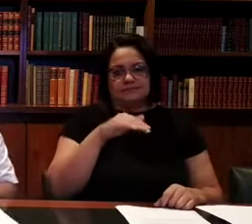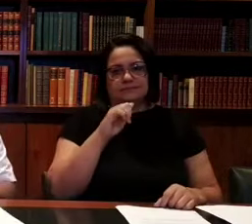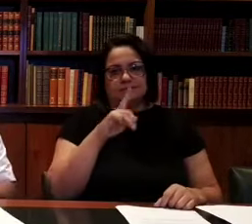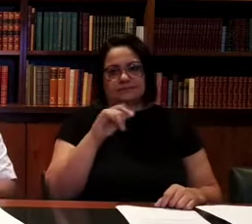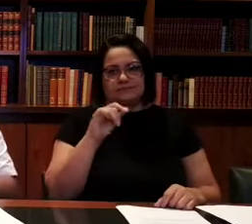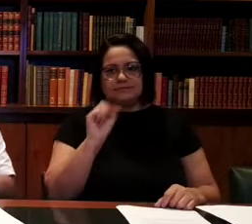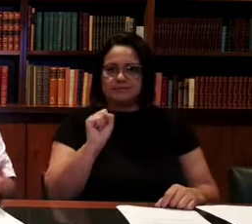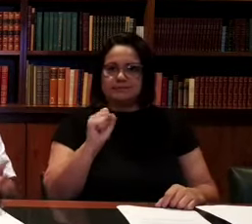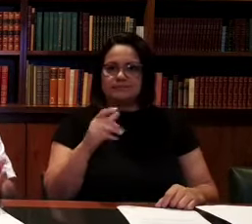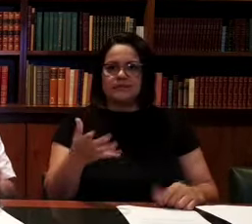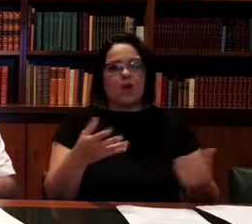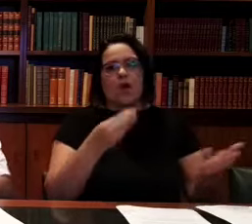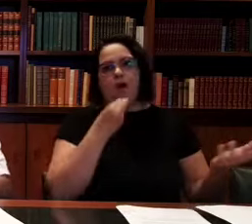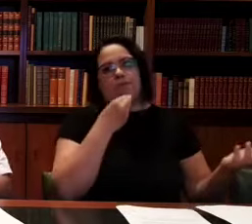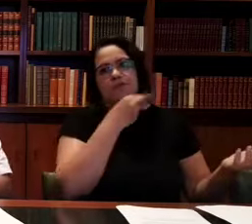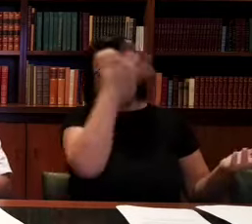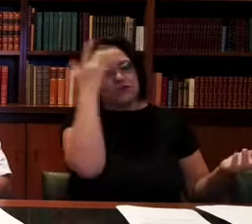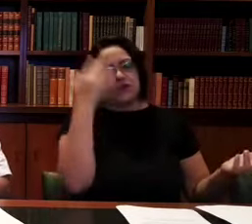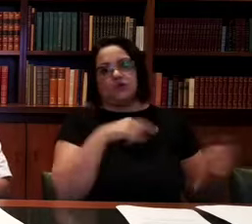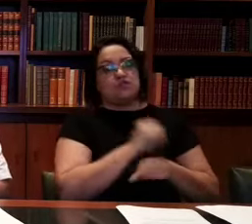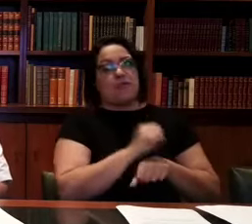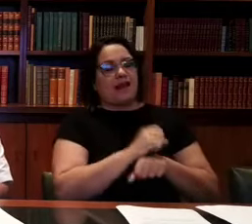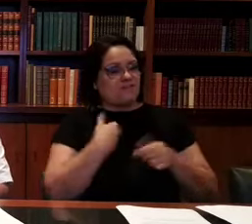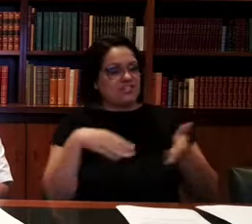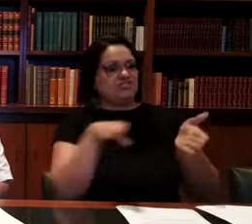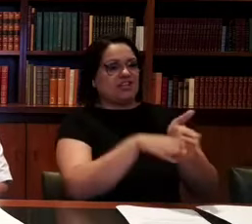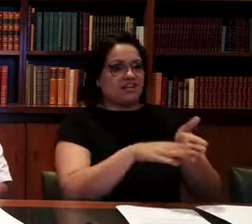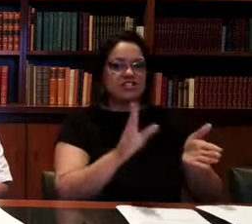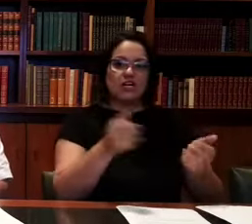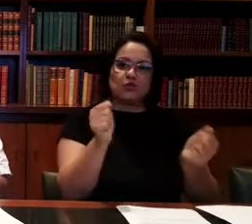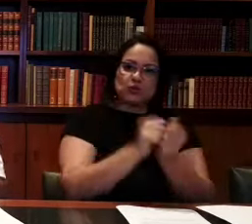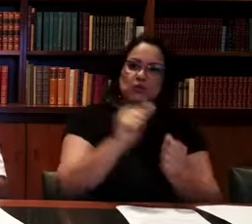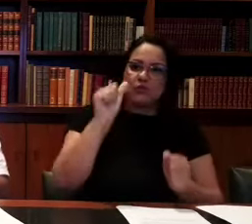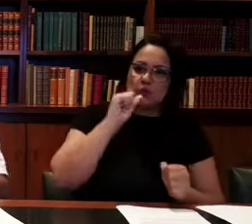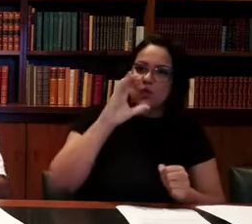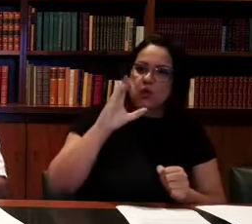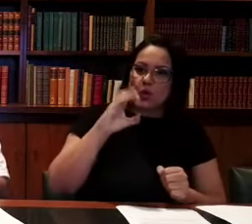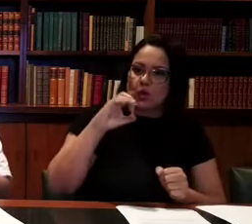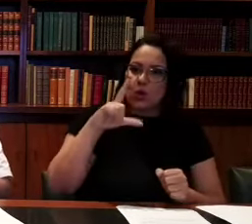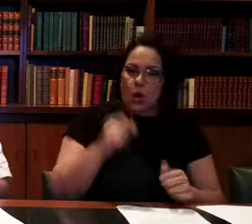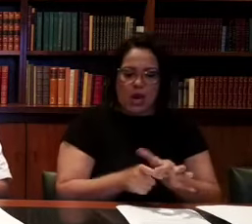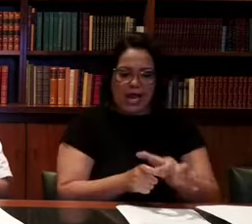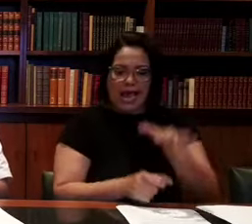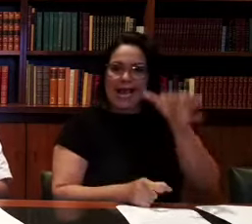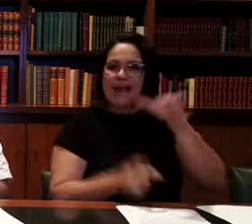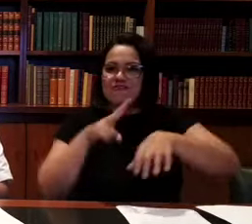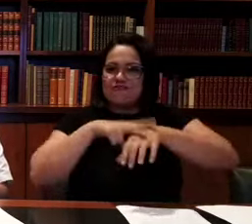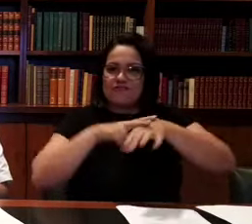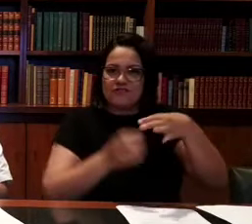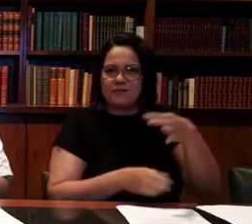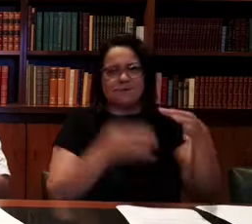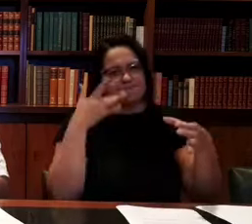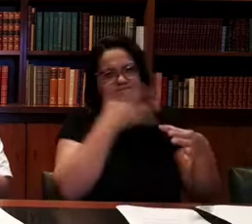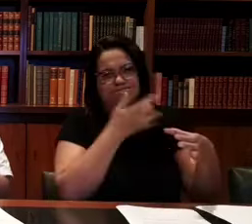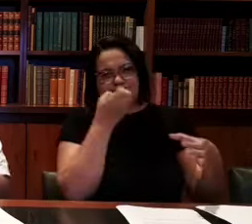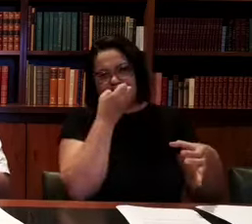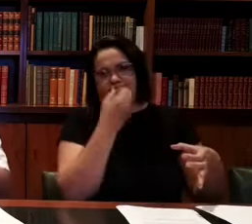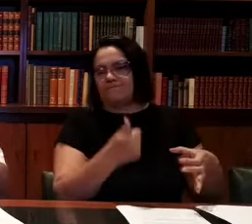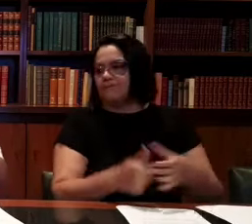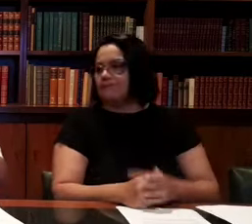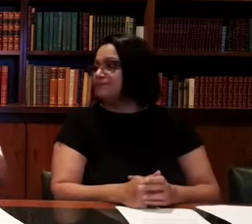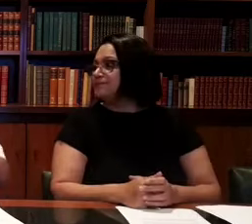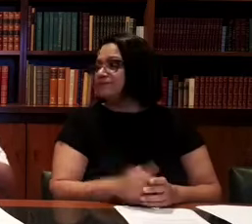E aí logicamente ele nem sequer avente lá fui lá tomei uma Coca Cola lá de aquelas garrafas muito boa né eu não